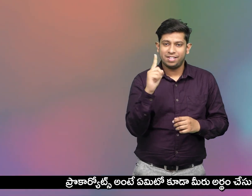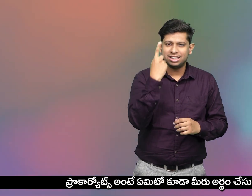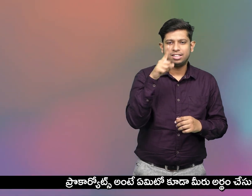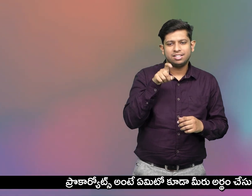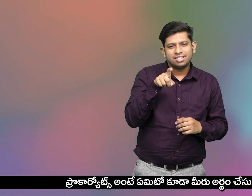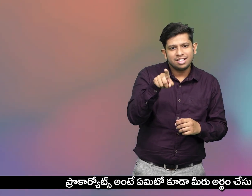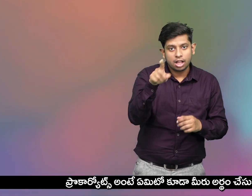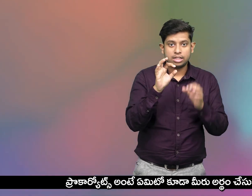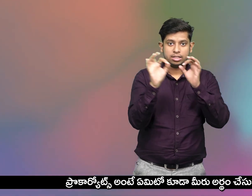అర్థం చేసుకున్నారు.